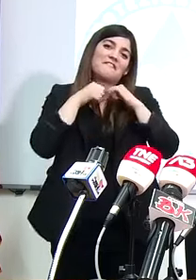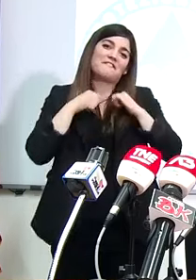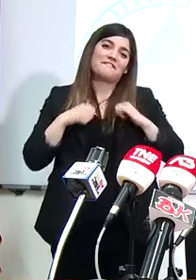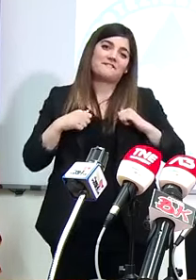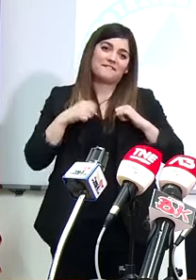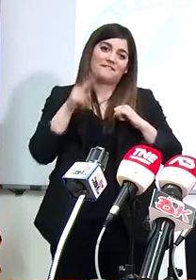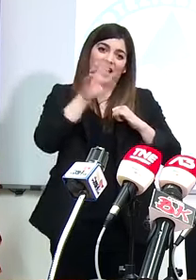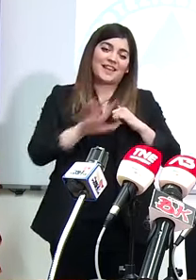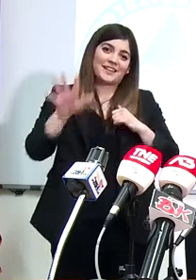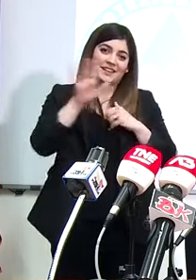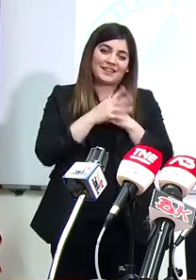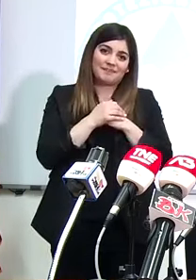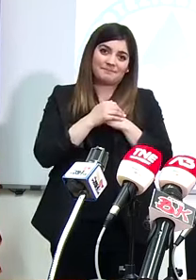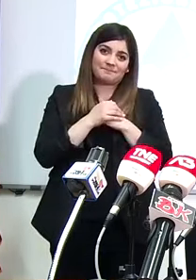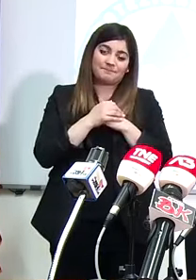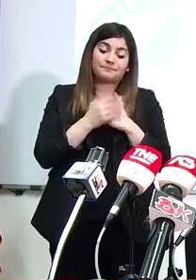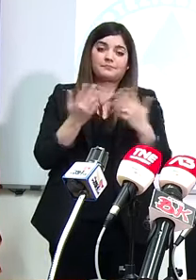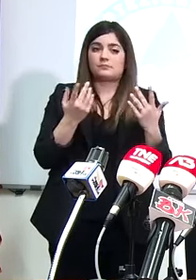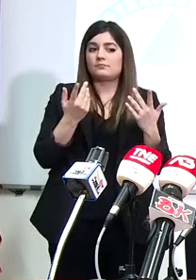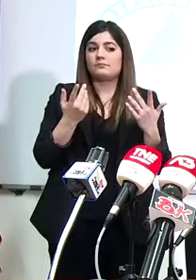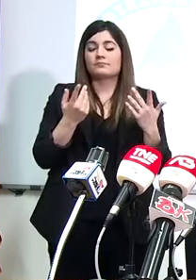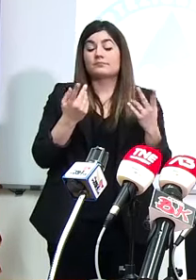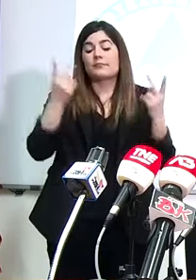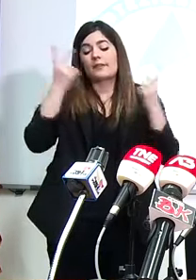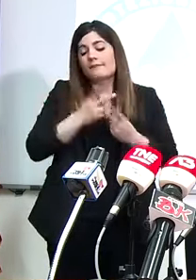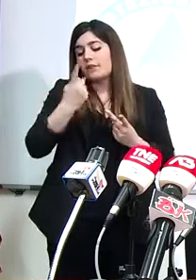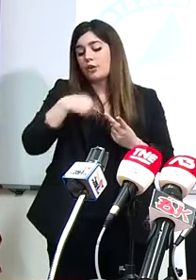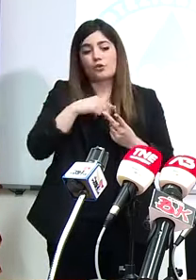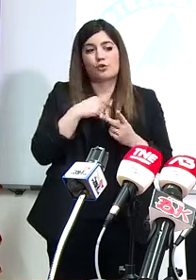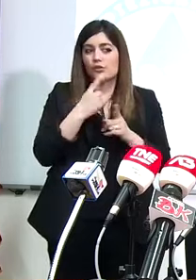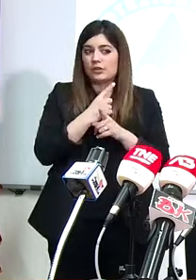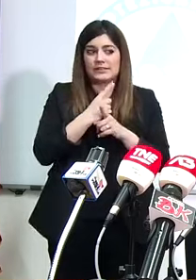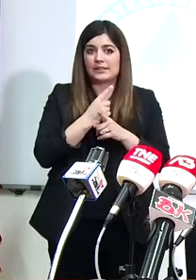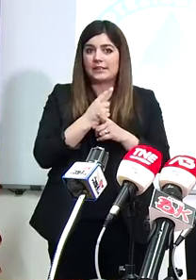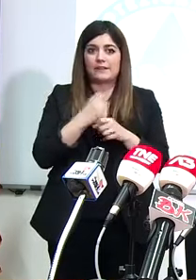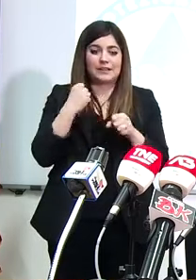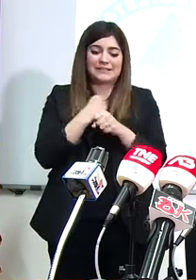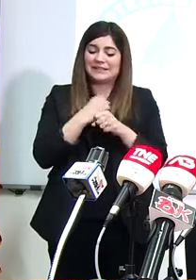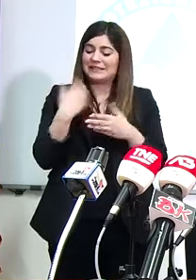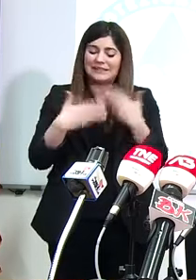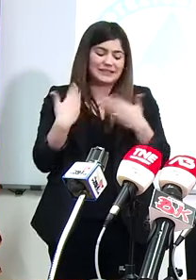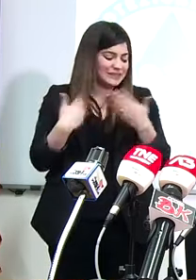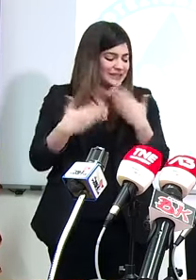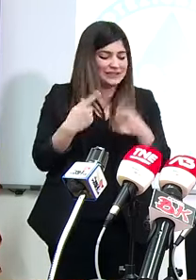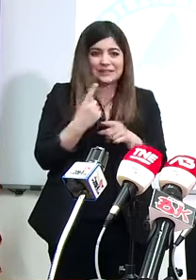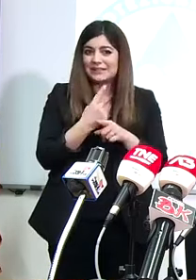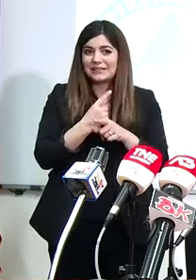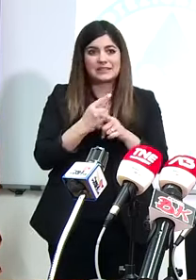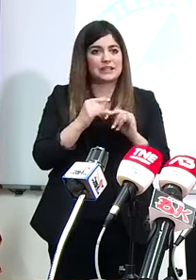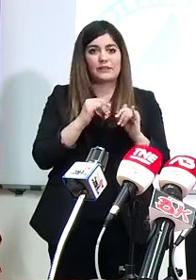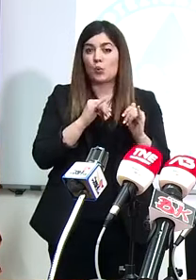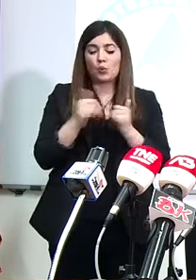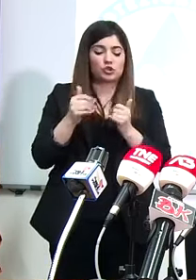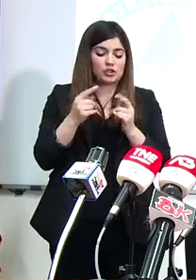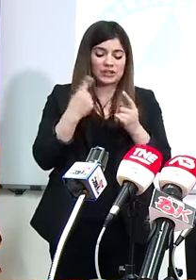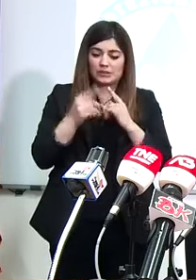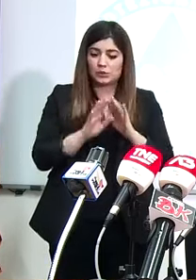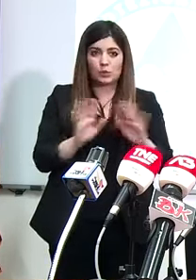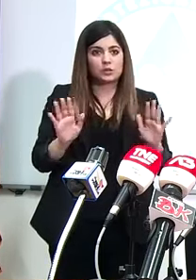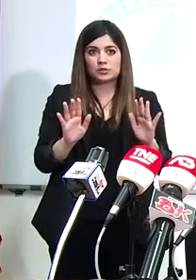ne dobbiamo venire fuori velocemente e per venire fuori guardate che bisogna vaccinare ricordatevi le mie parole quando parlando di